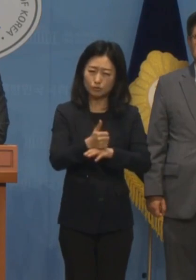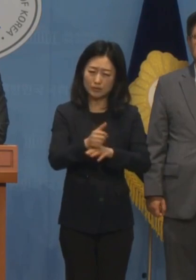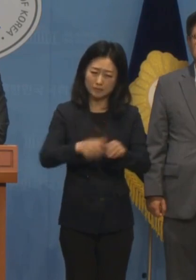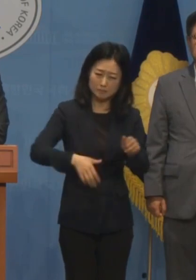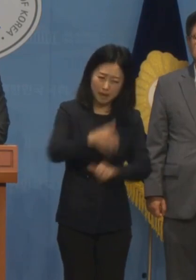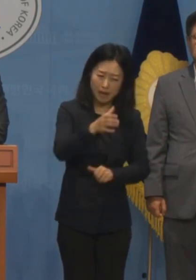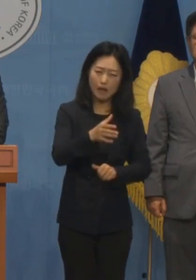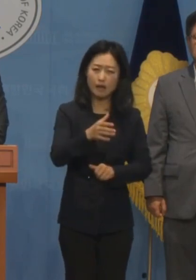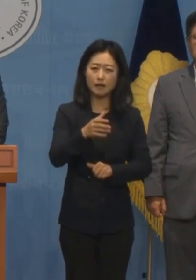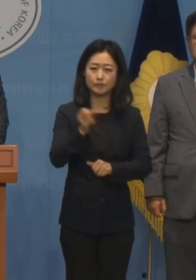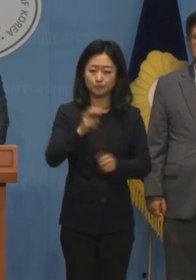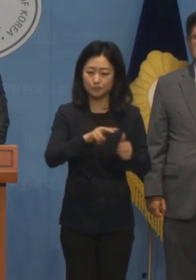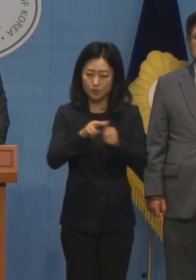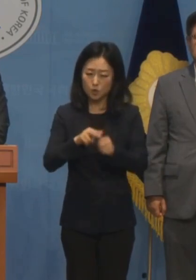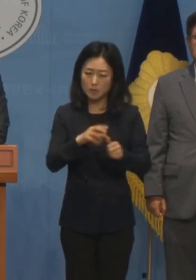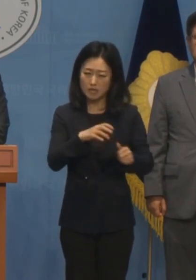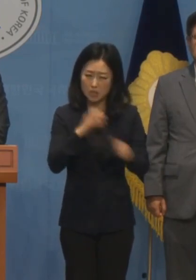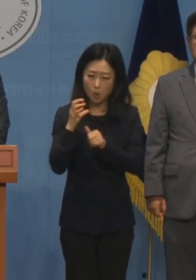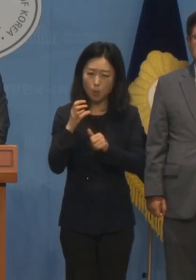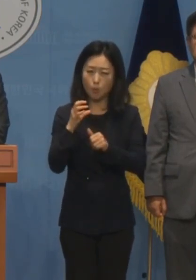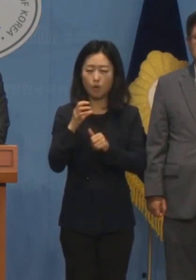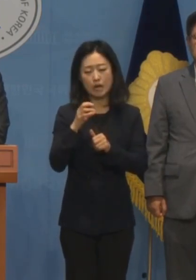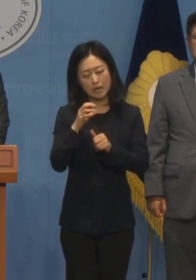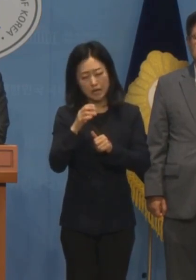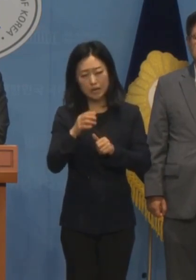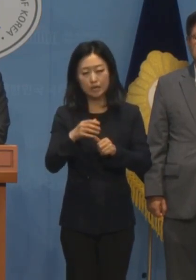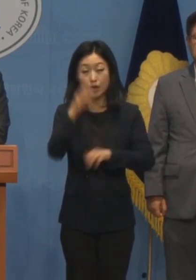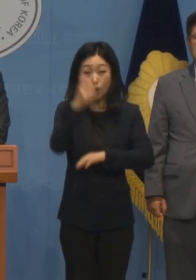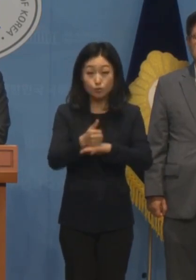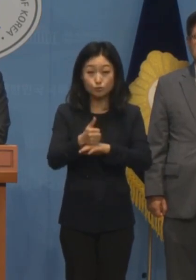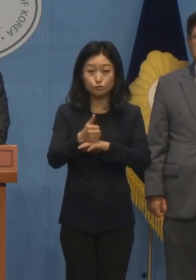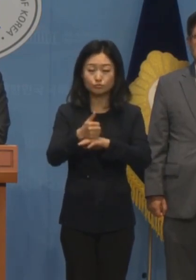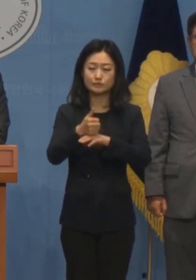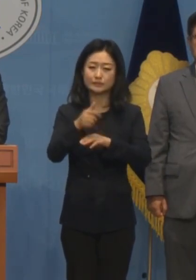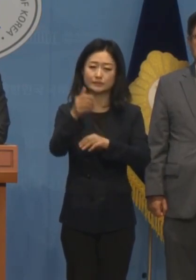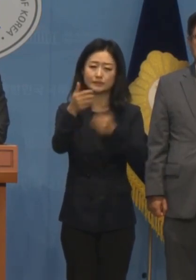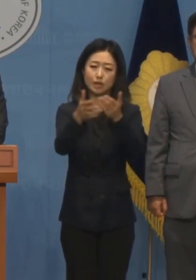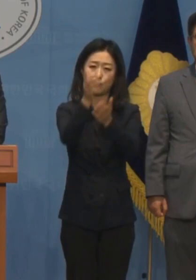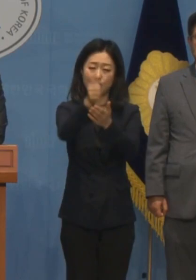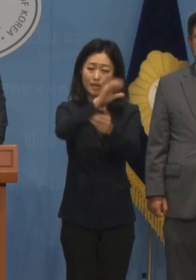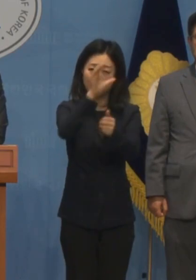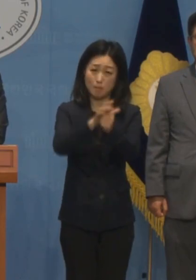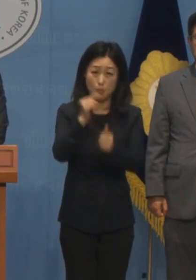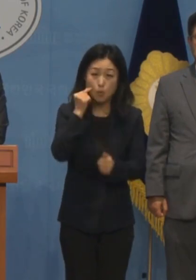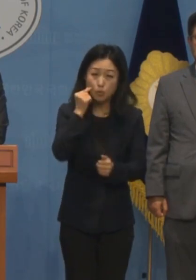비열한 비공개 정보 이용 발췌이고 공격으로 희생되어야 되겠습니까?